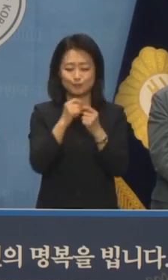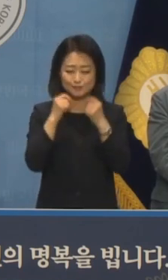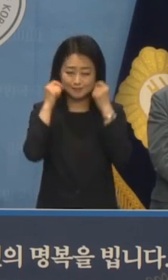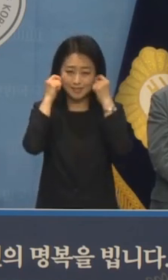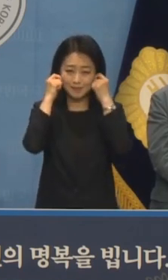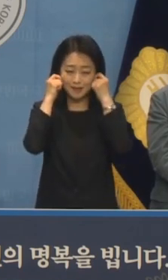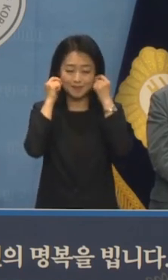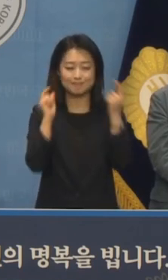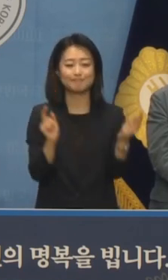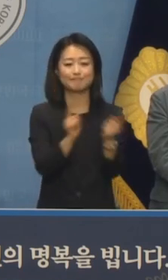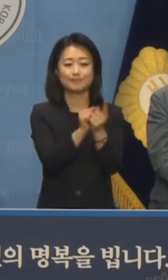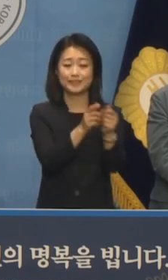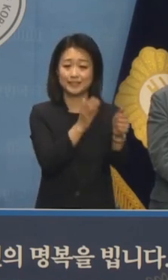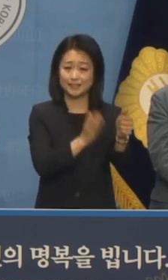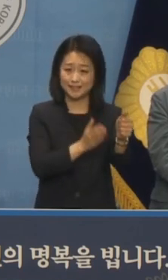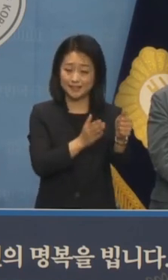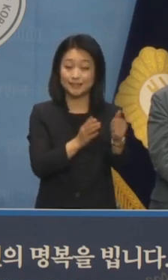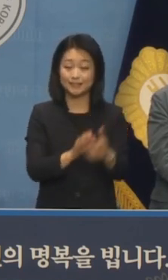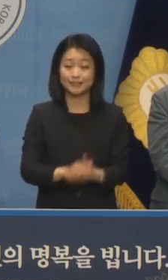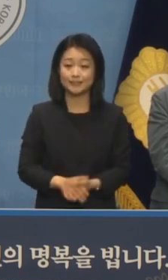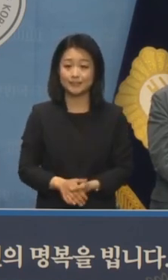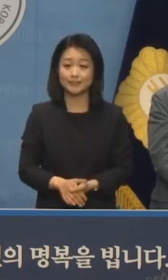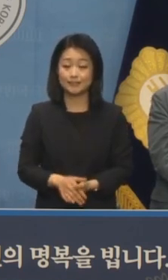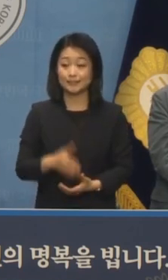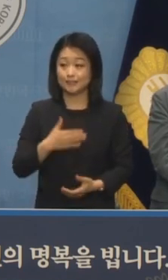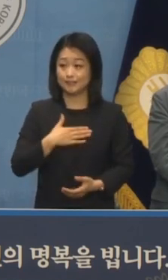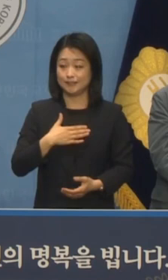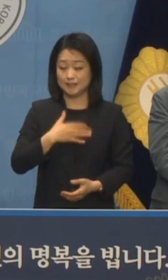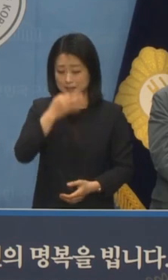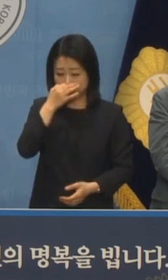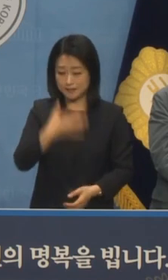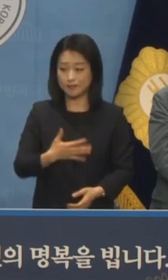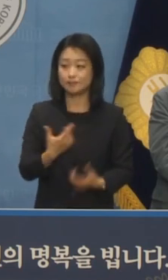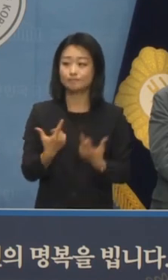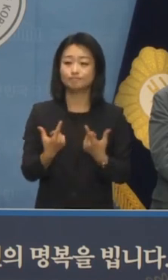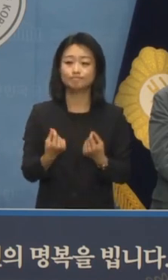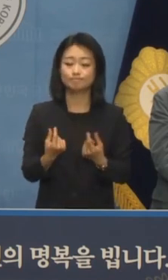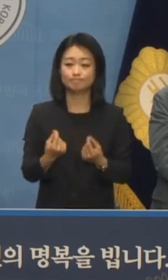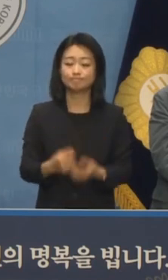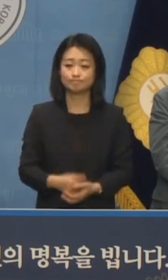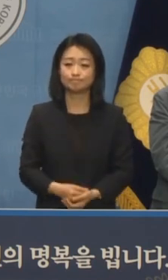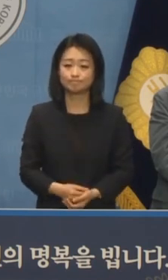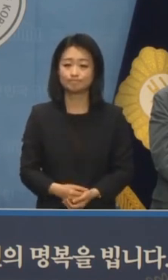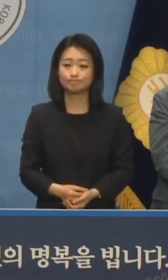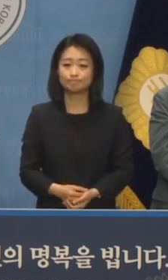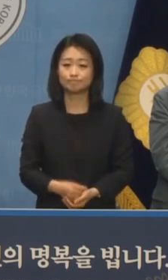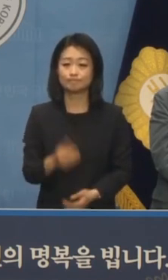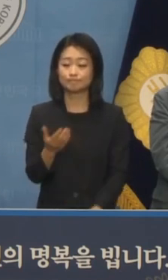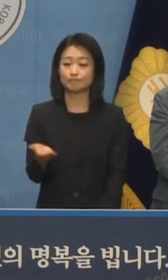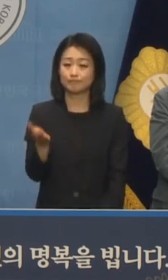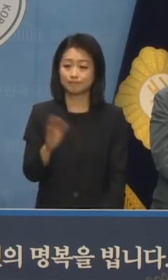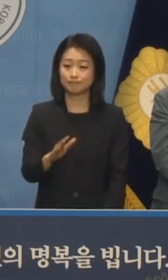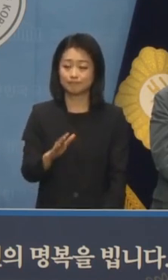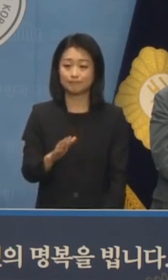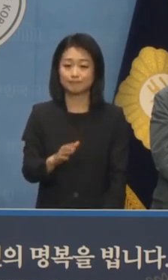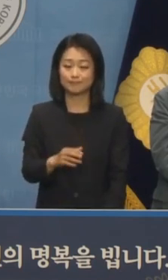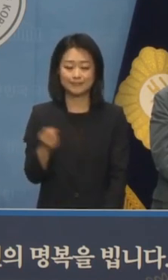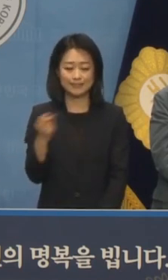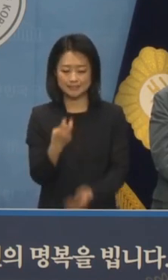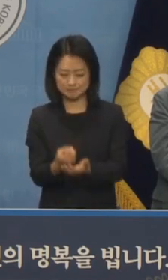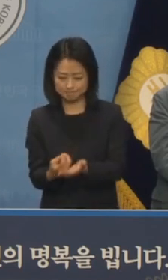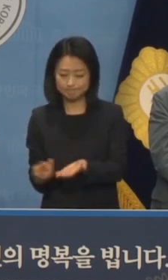웃으면서 만납시다. 당분간은 저도 많이 힘들 것 같습니다. 그런데 다시